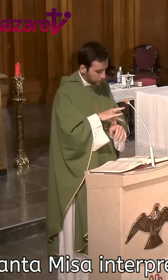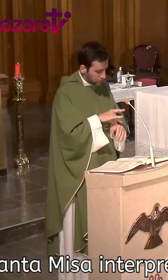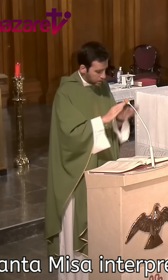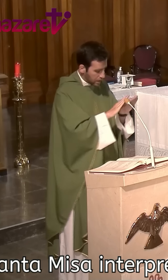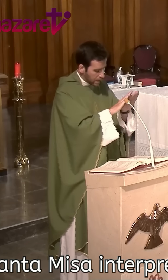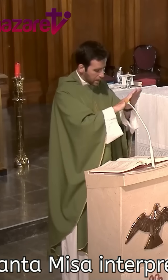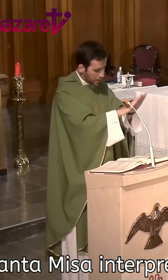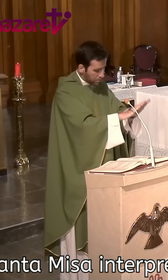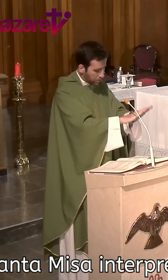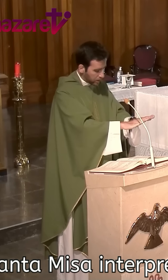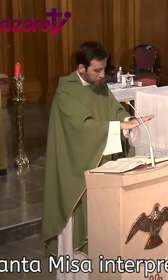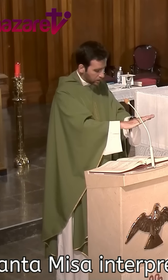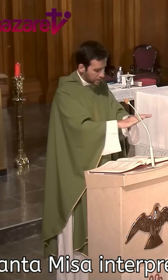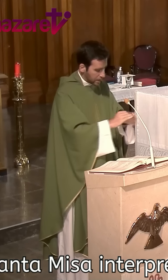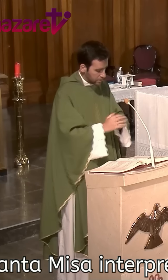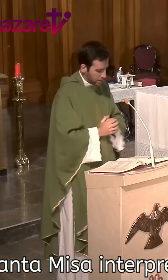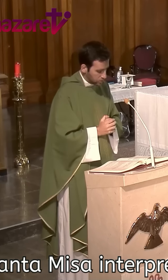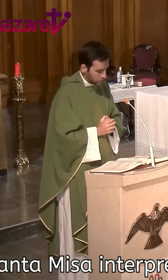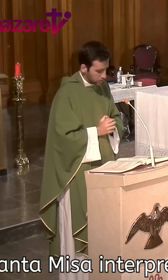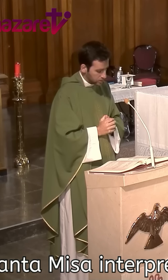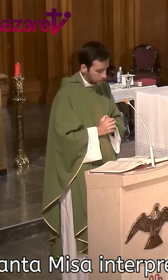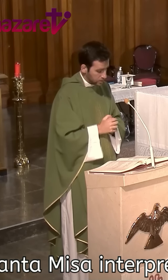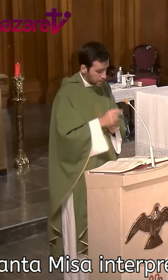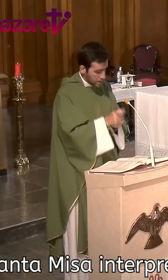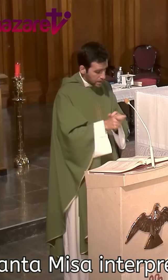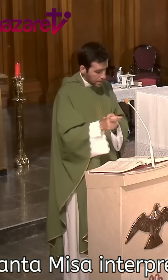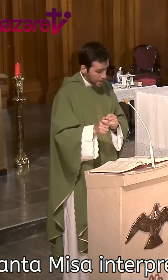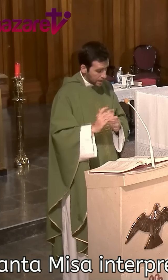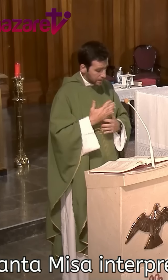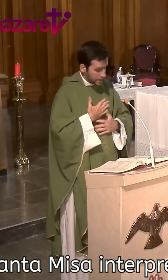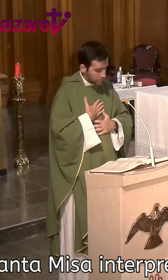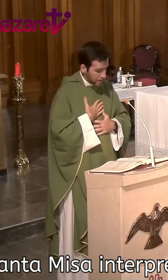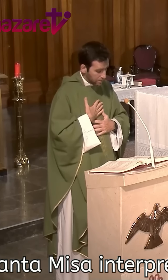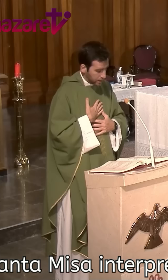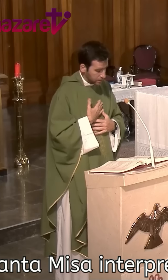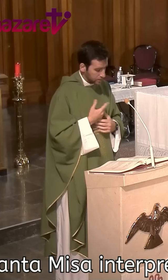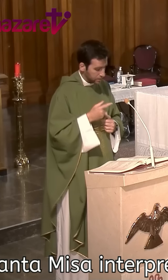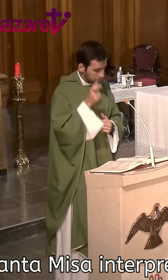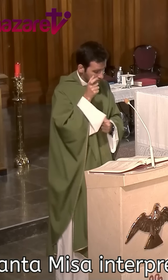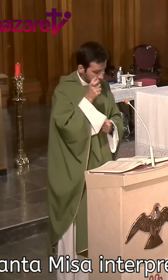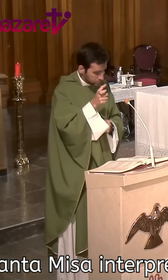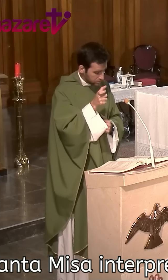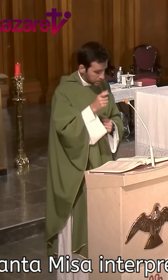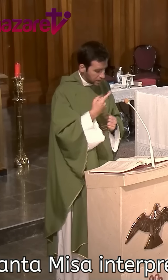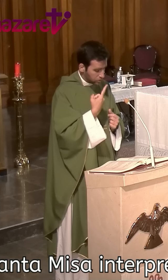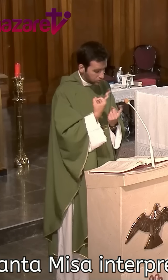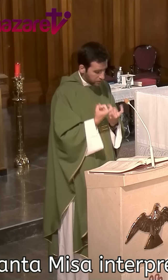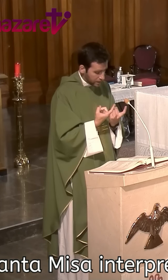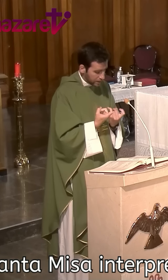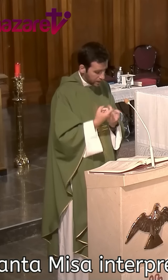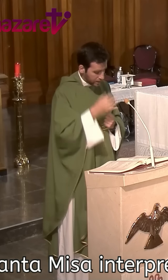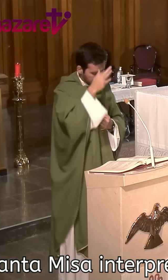enfermos imponiéndoles las manos, y se admiraba de su falta de